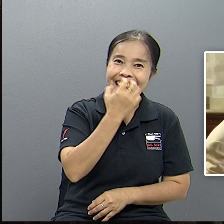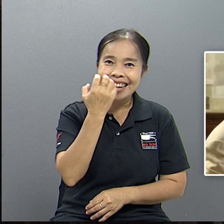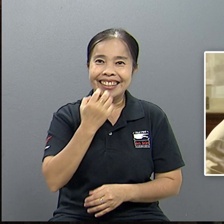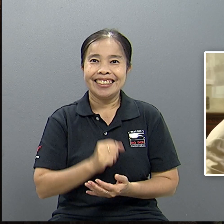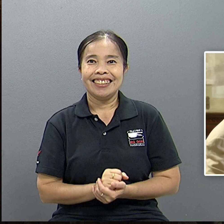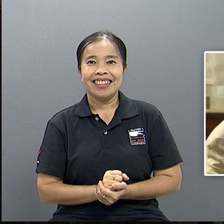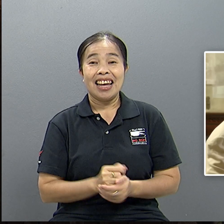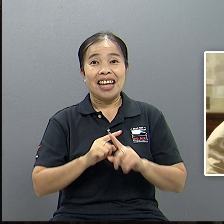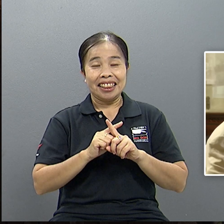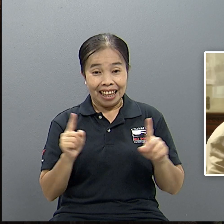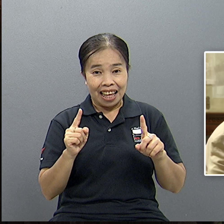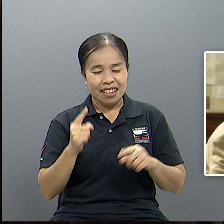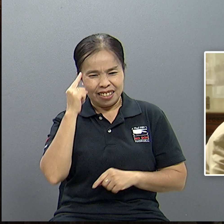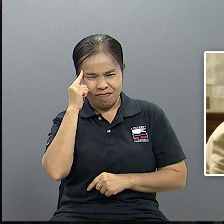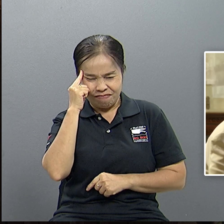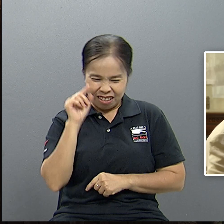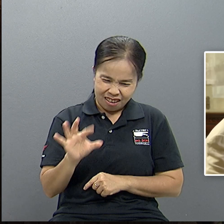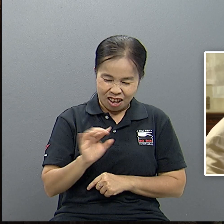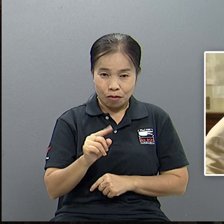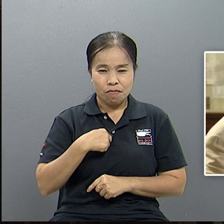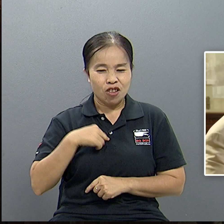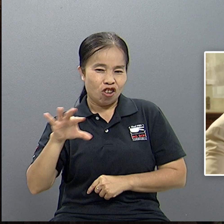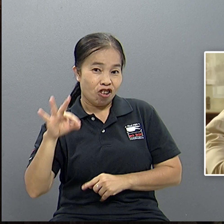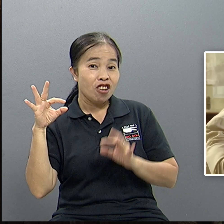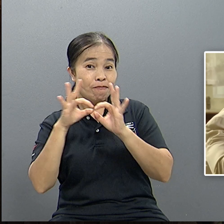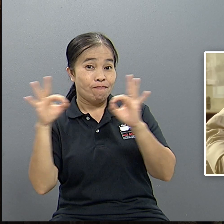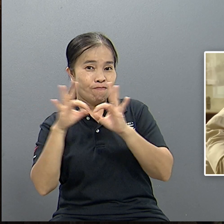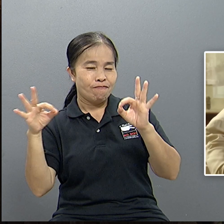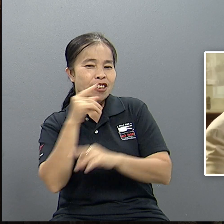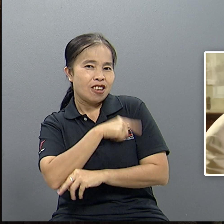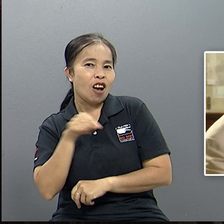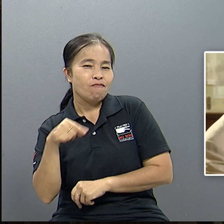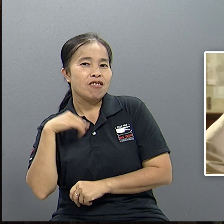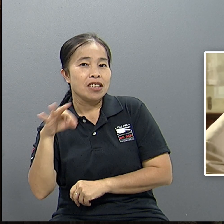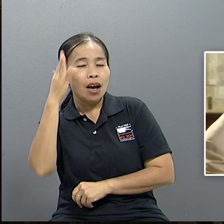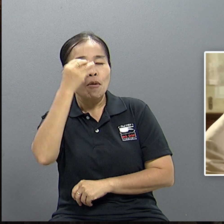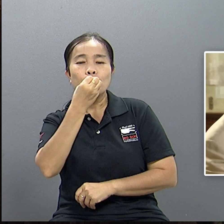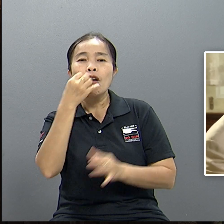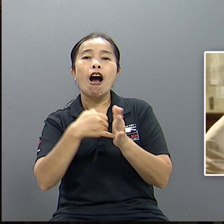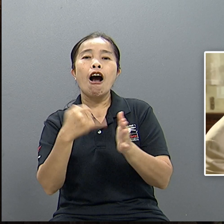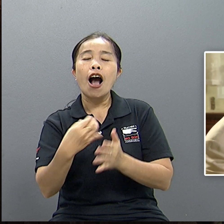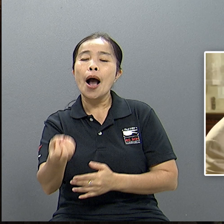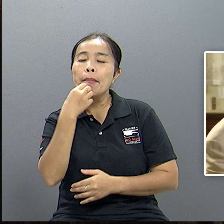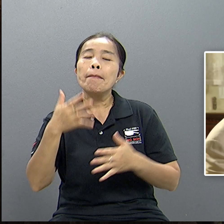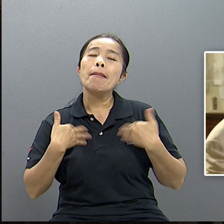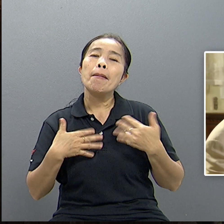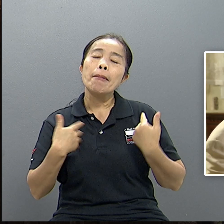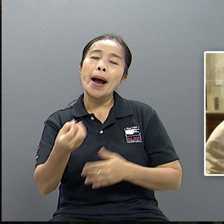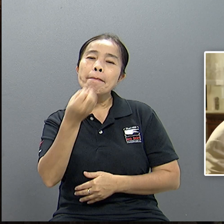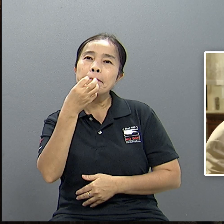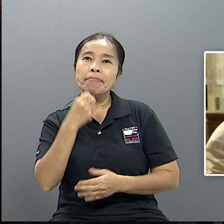แต่ละว่าถ้าให้เลือกเราเลือกหมี่กรอบนะพอกินได้ง่ายสบายสบาย